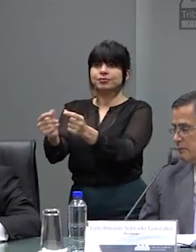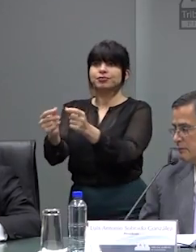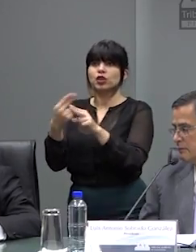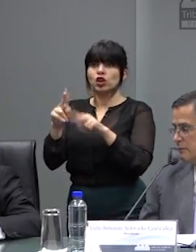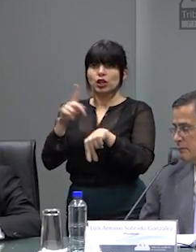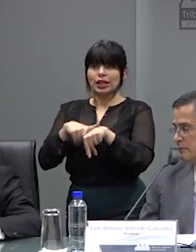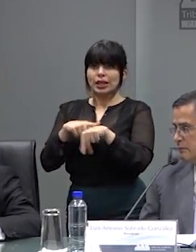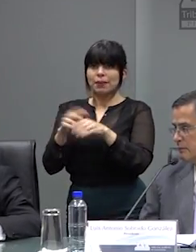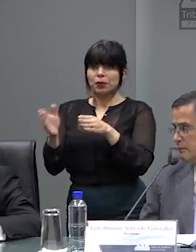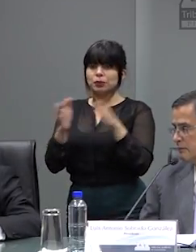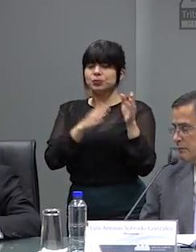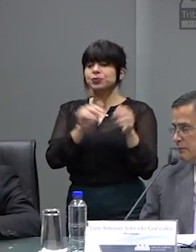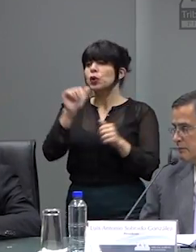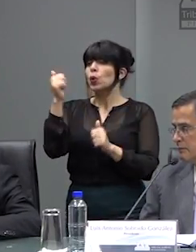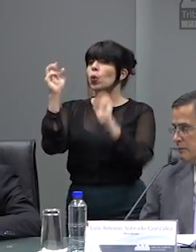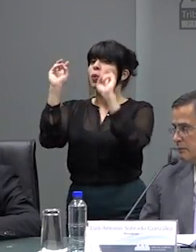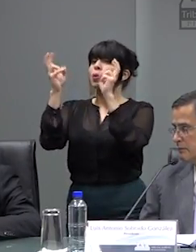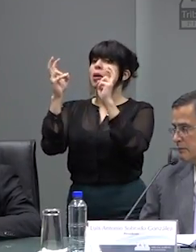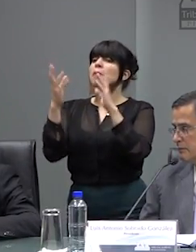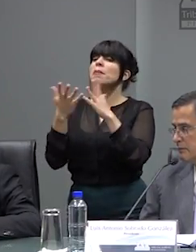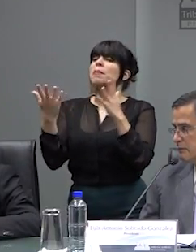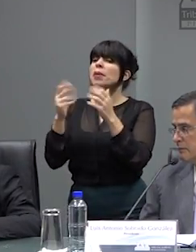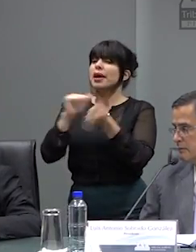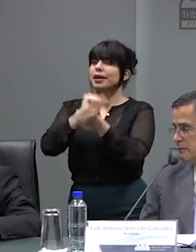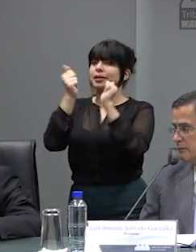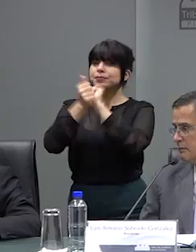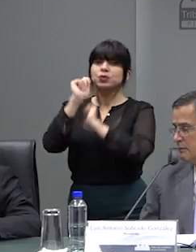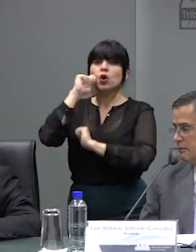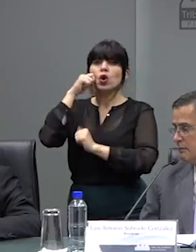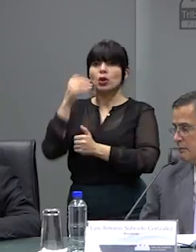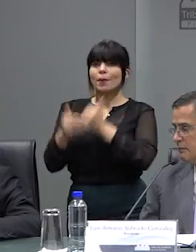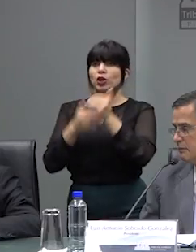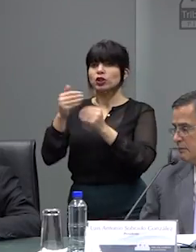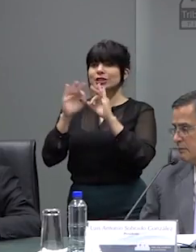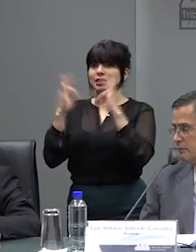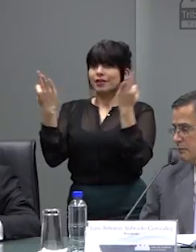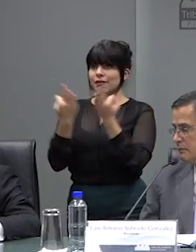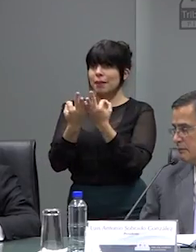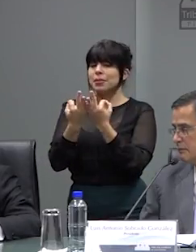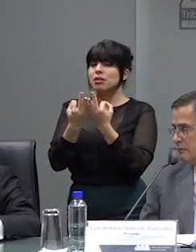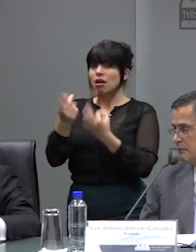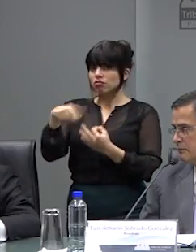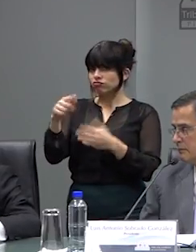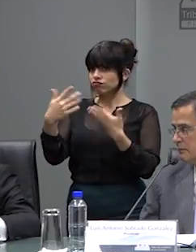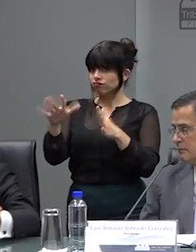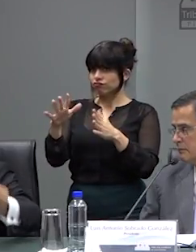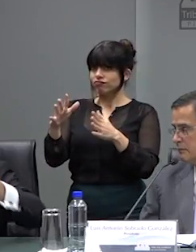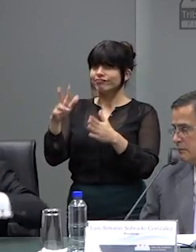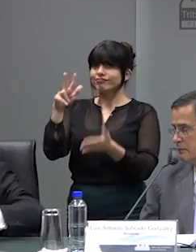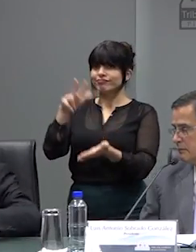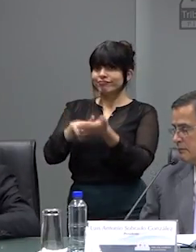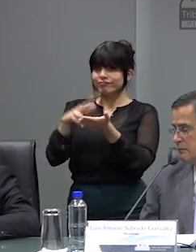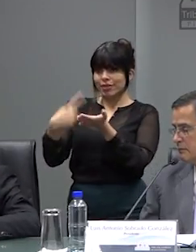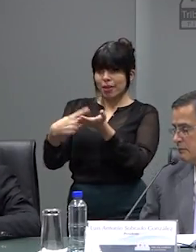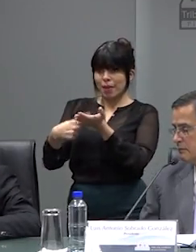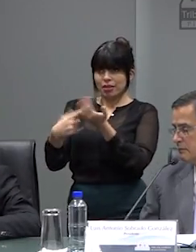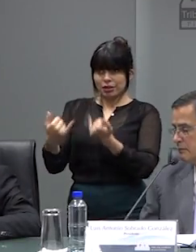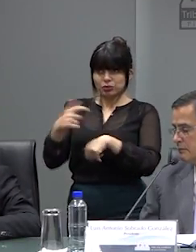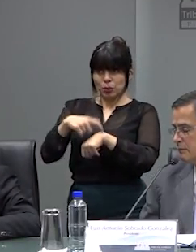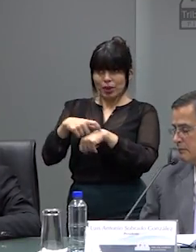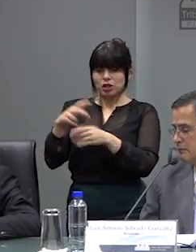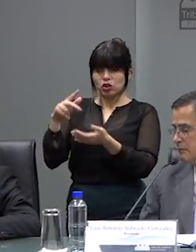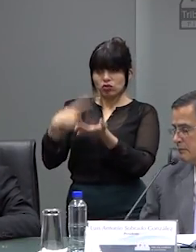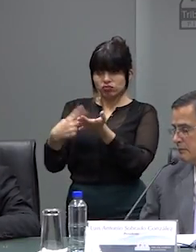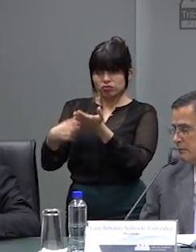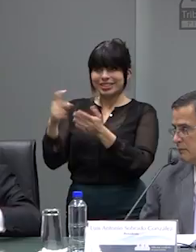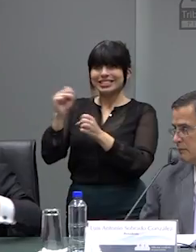Y hay otro tema que es la reforma del Código Procesal de Familia, que ya está aprobado en primer debate, lo tiene en conocimiento la